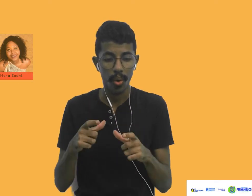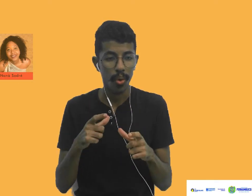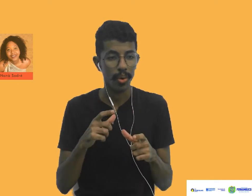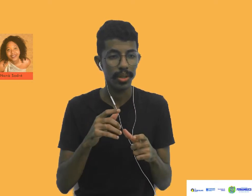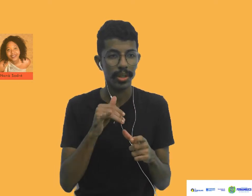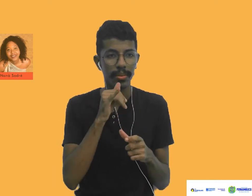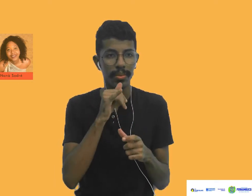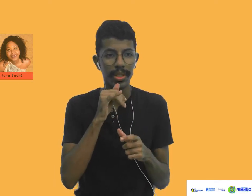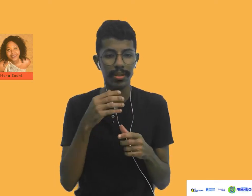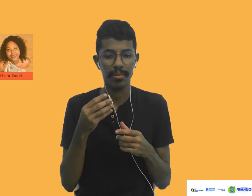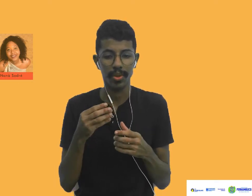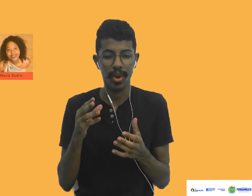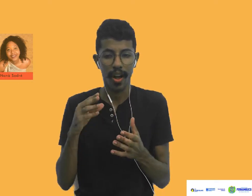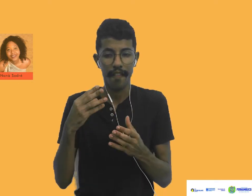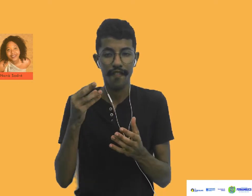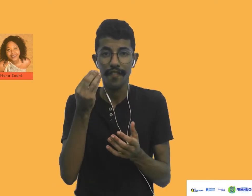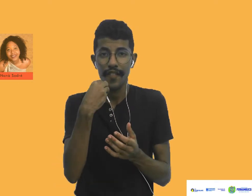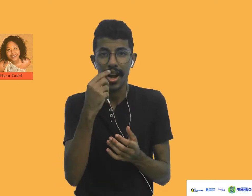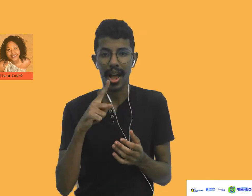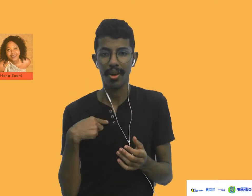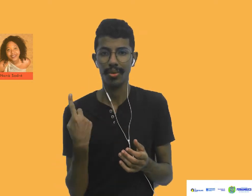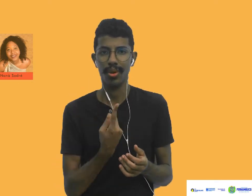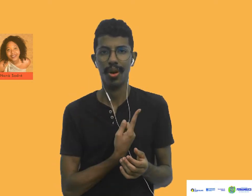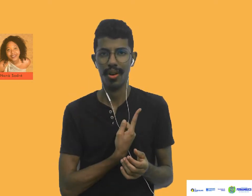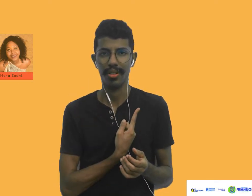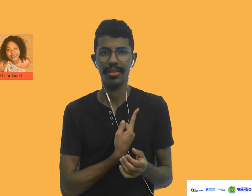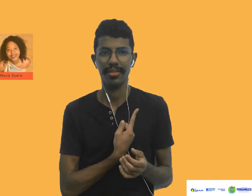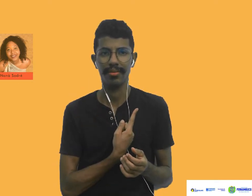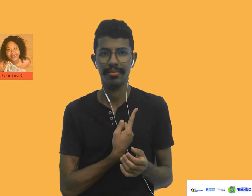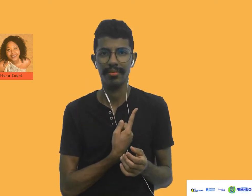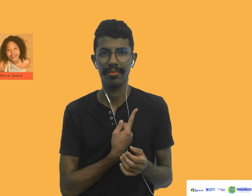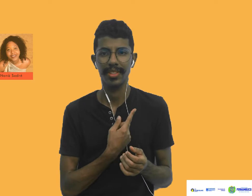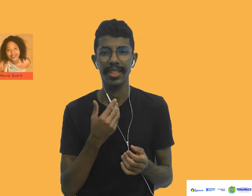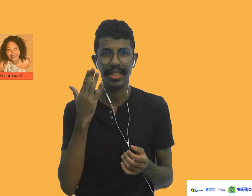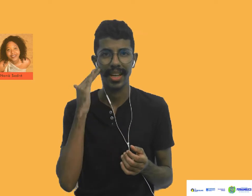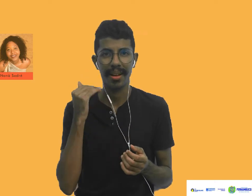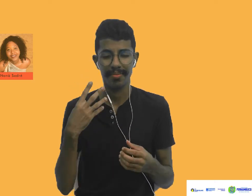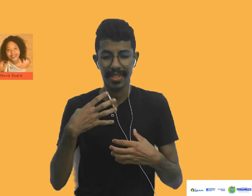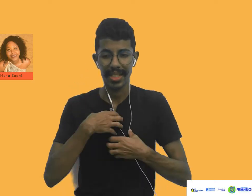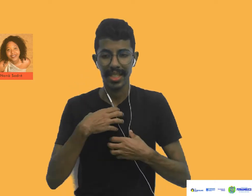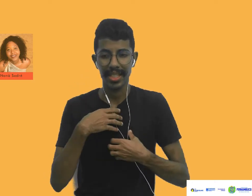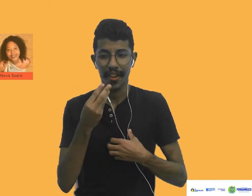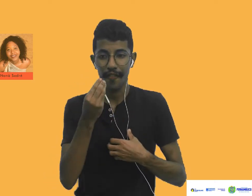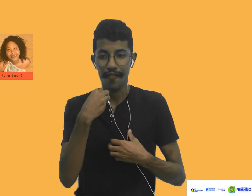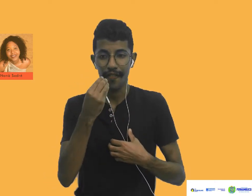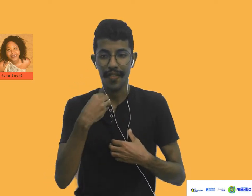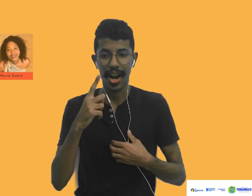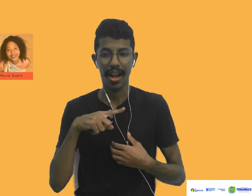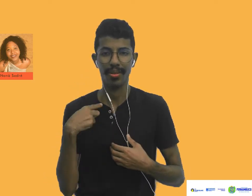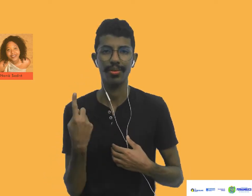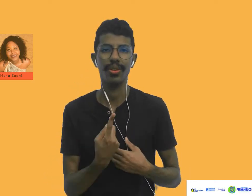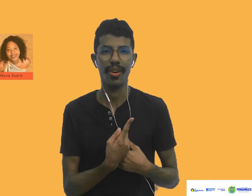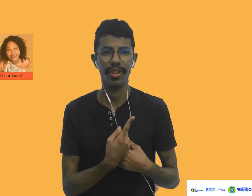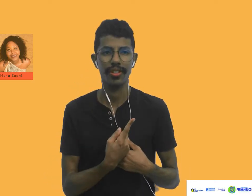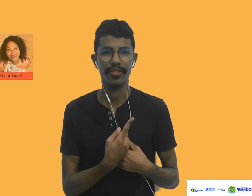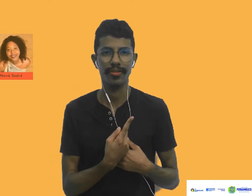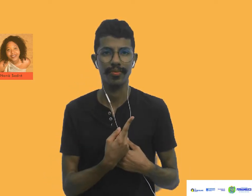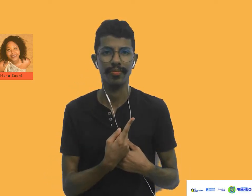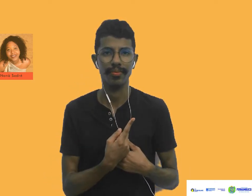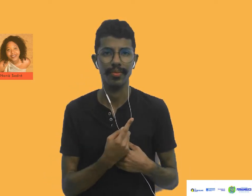o nosso calcanhar de Aquiles, aonde o calo aperta, sabe? Onde o cinto aperta,